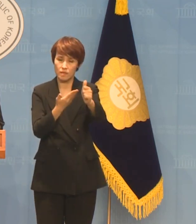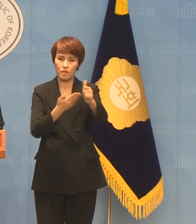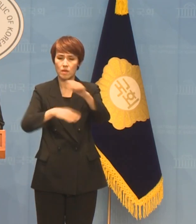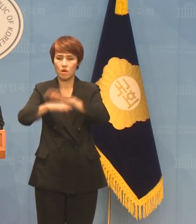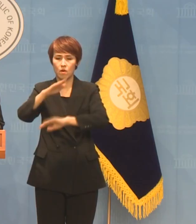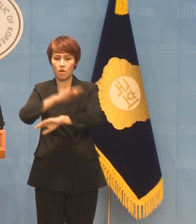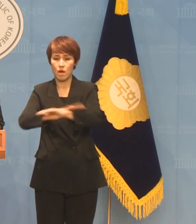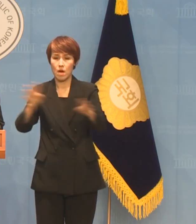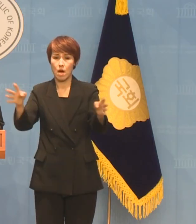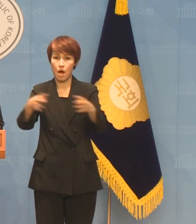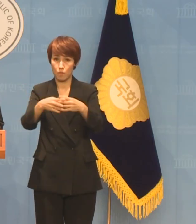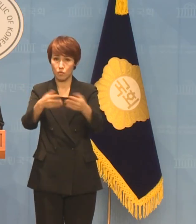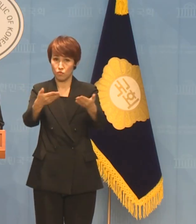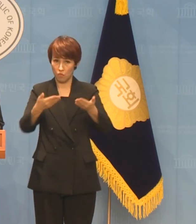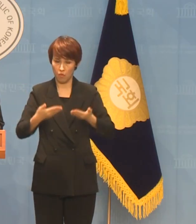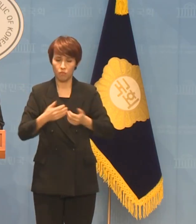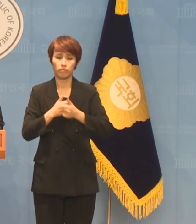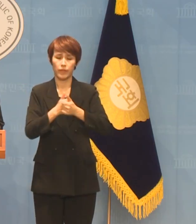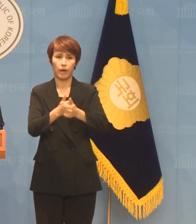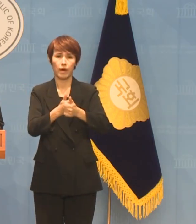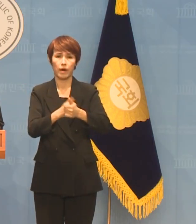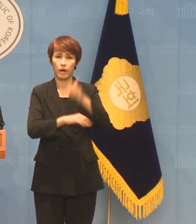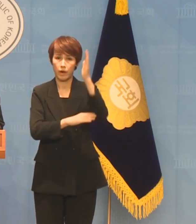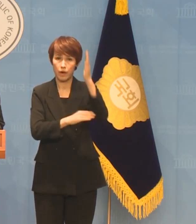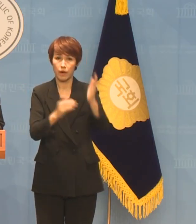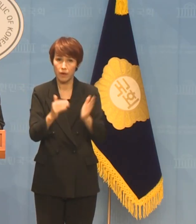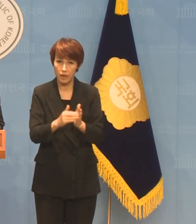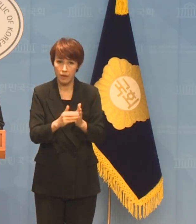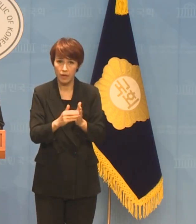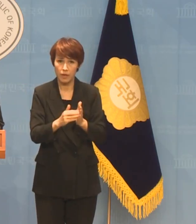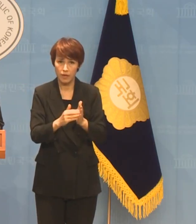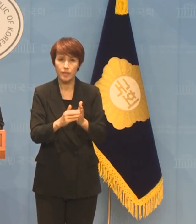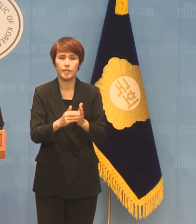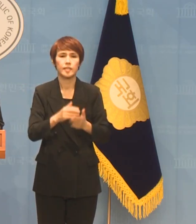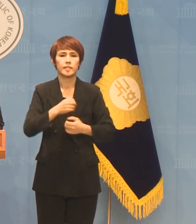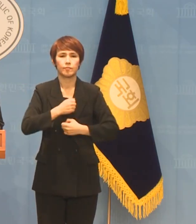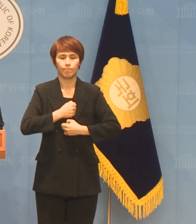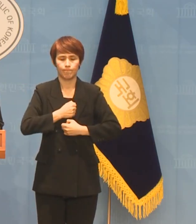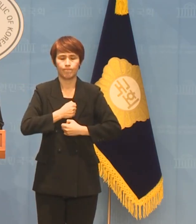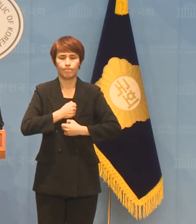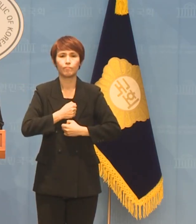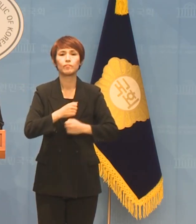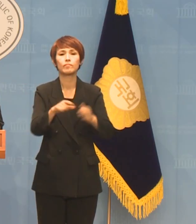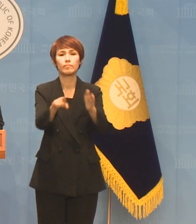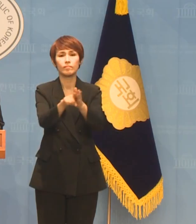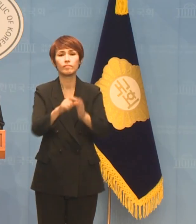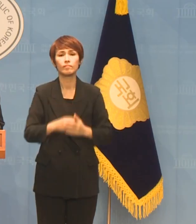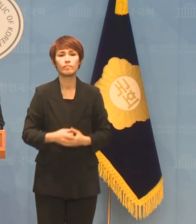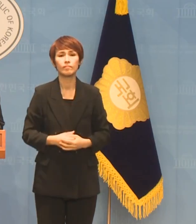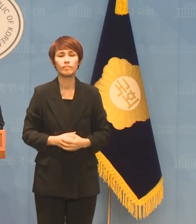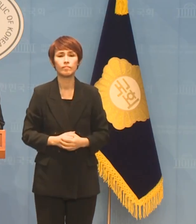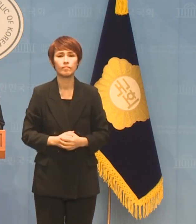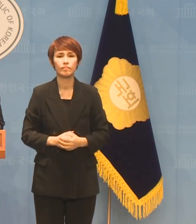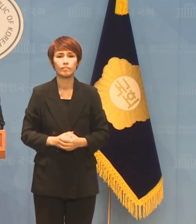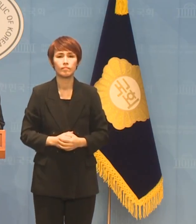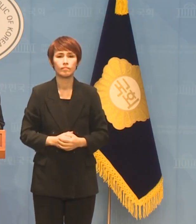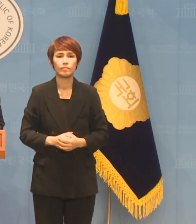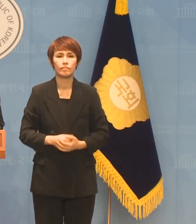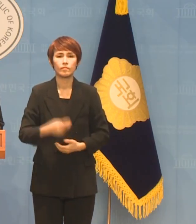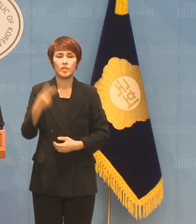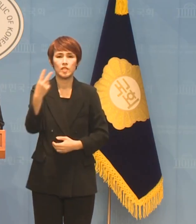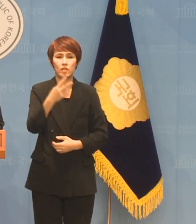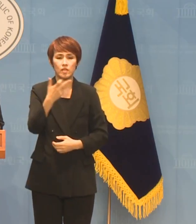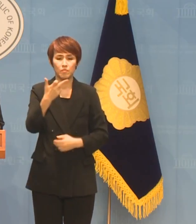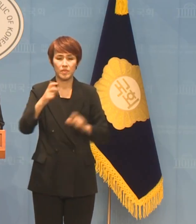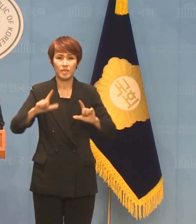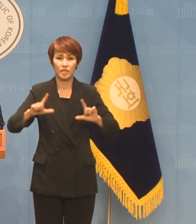합의 오면 따르겠다고 한 말 변함없이 지키리라 믿습니다. 지난